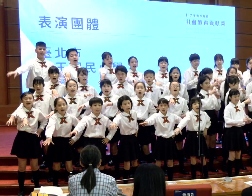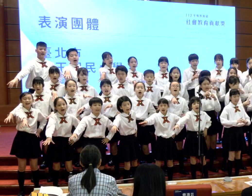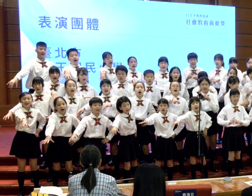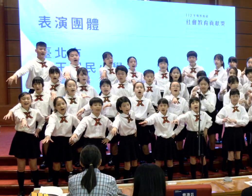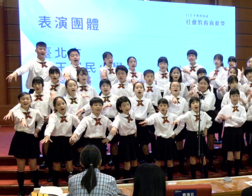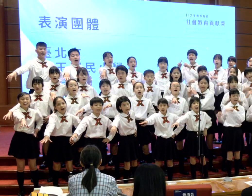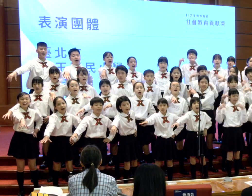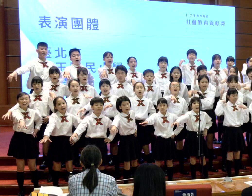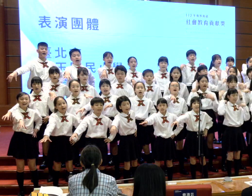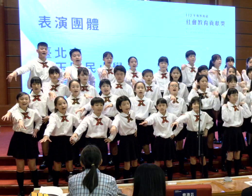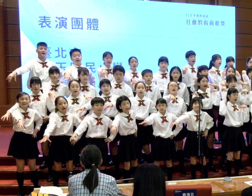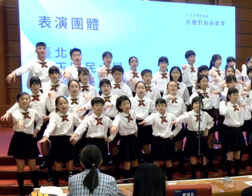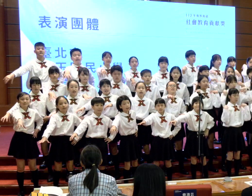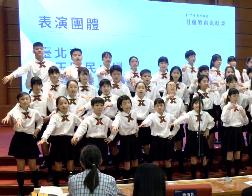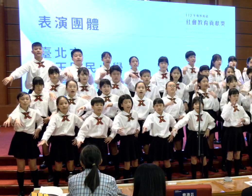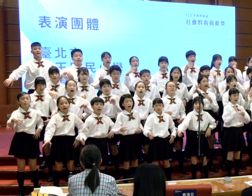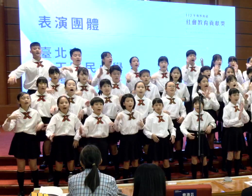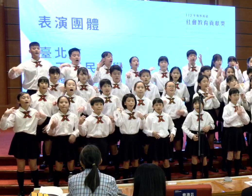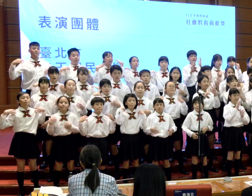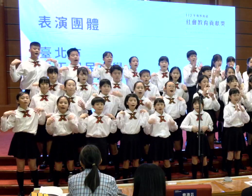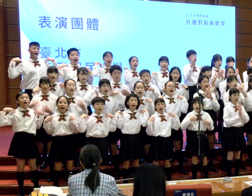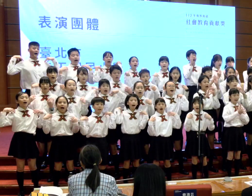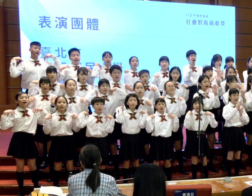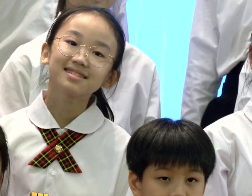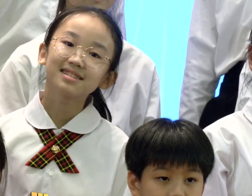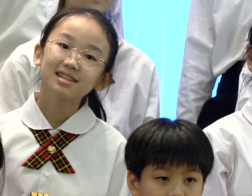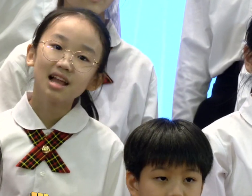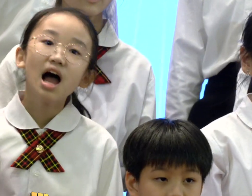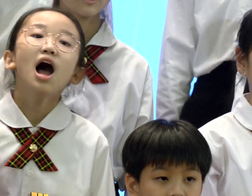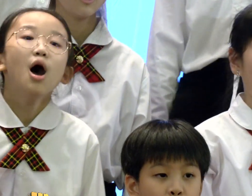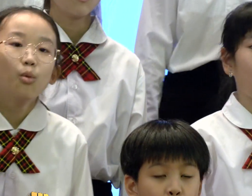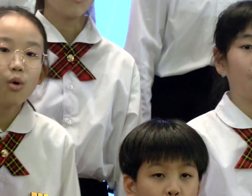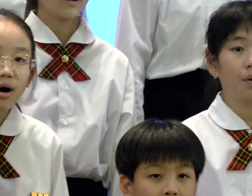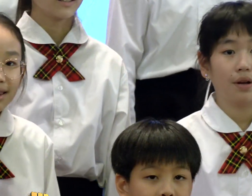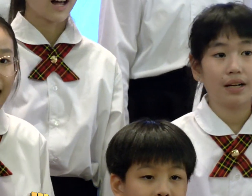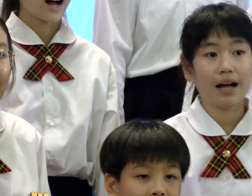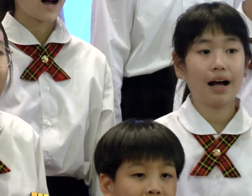呈现，至于奖项没有追回的问题。记者综合报道。